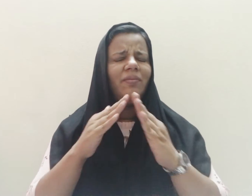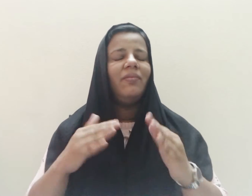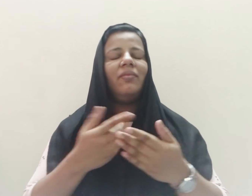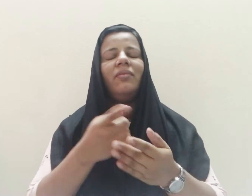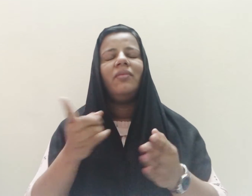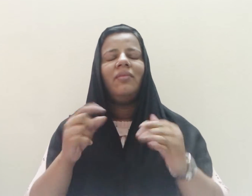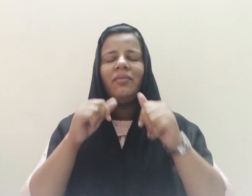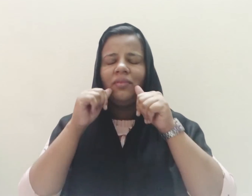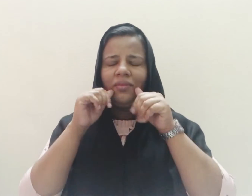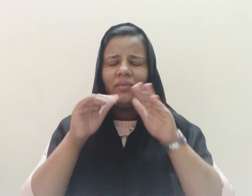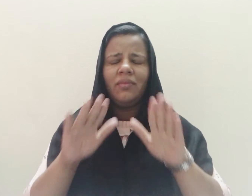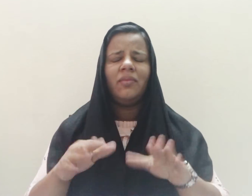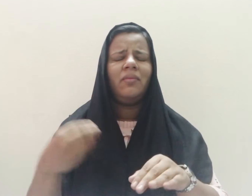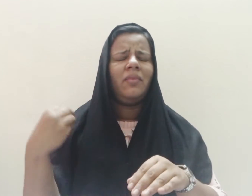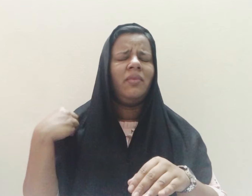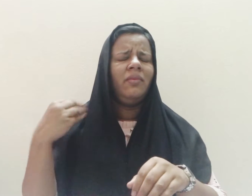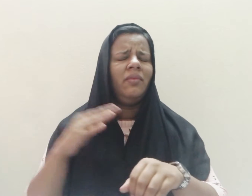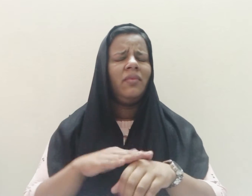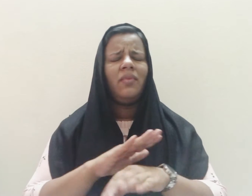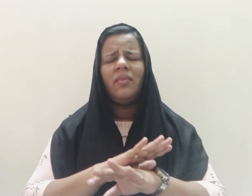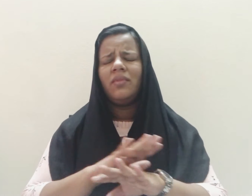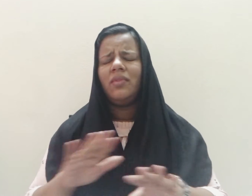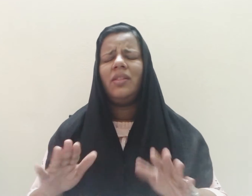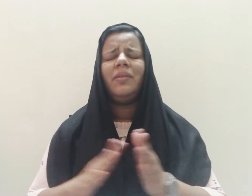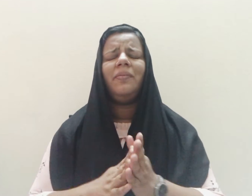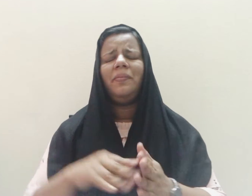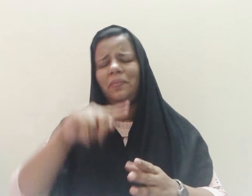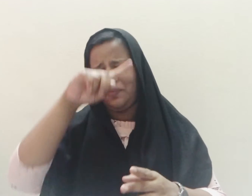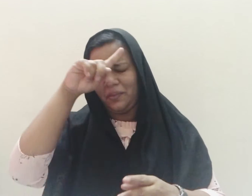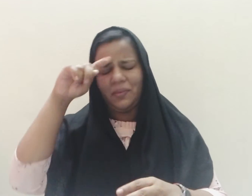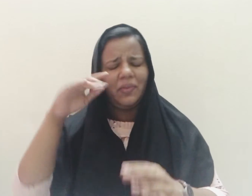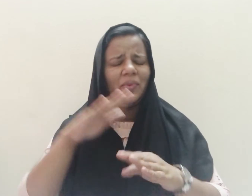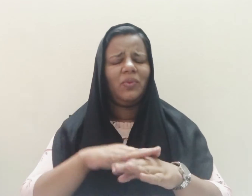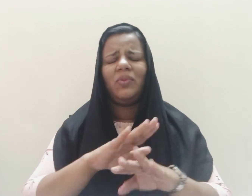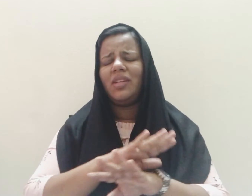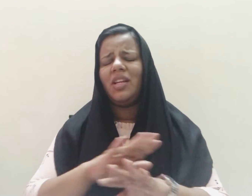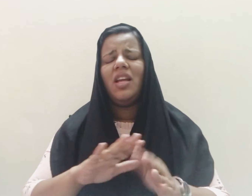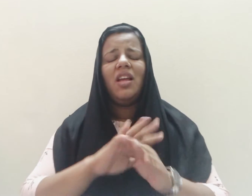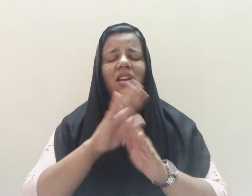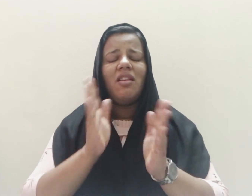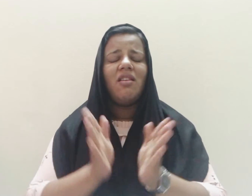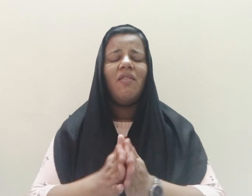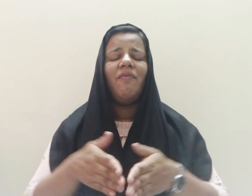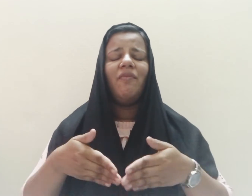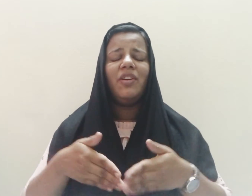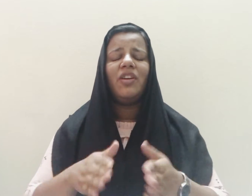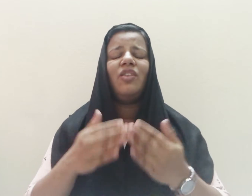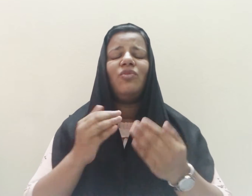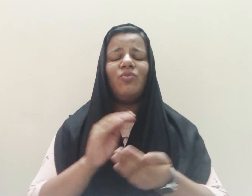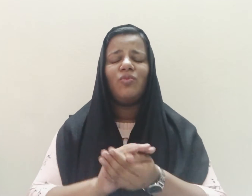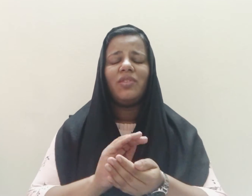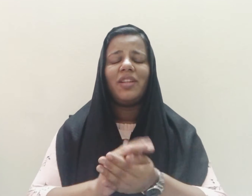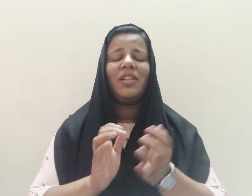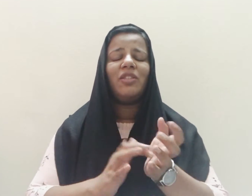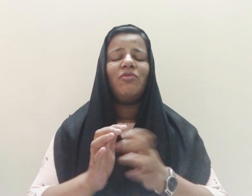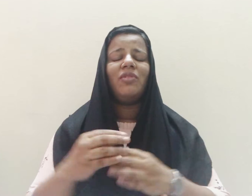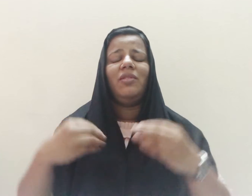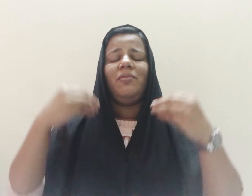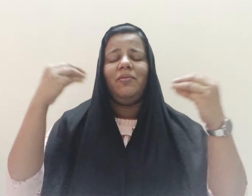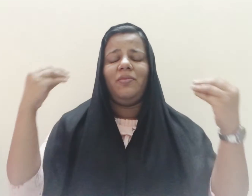അനുഗ്രഹിച്ചു പ്രാർത്ഥിക്കുന്നു. ഒരനർത്ഥം ഇവർക്ക് ഭവിക്കാതെ, ഒരു ബാധ ഇവരുടെ കൂടാരത്തിൽ കയറാതെ, ഇവരുടെ സകല വഴികളിലും സൂക്ഷിപ്പാൻ അങ്ങ് ദൂതന്മാർക്ക് കൊടുത്ത